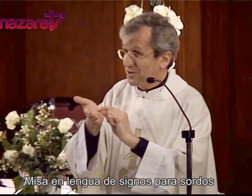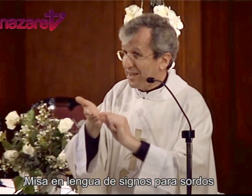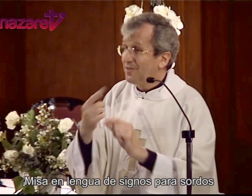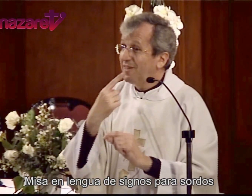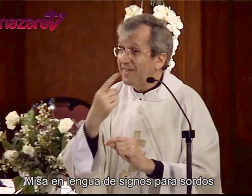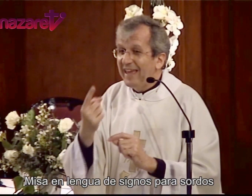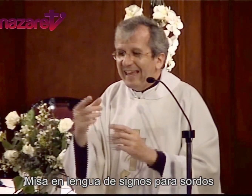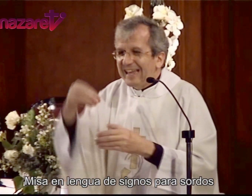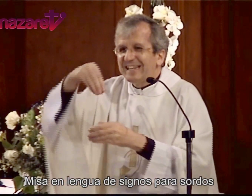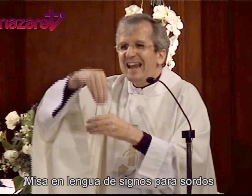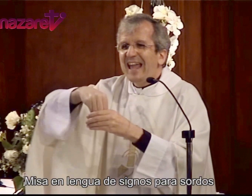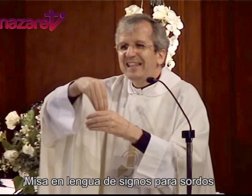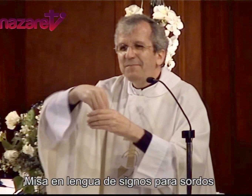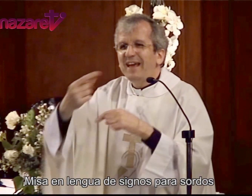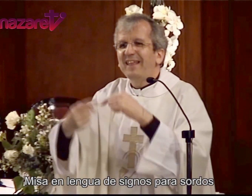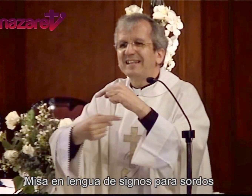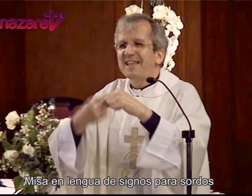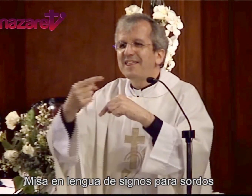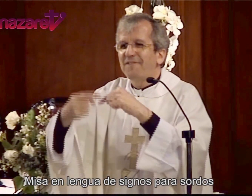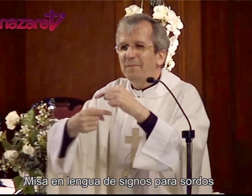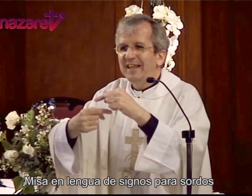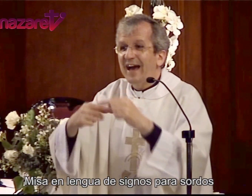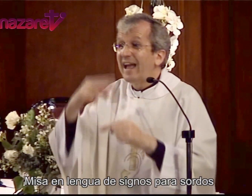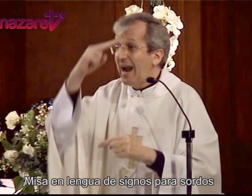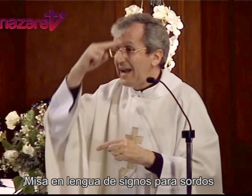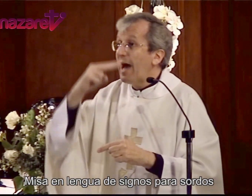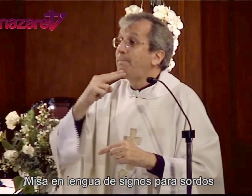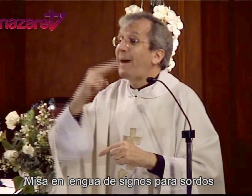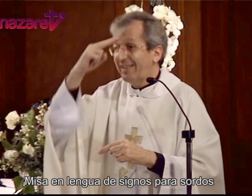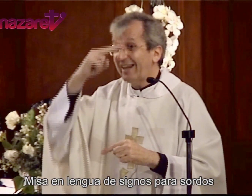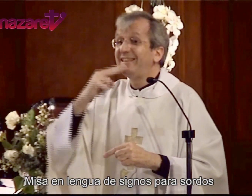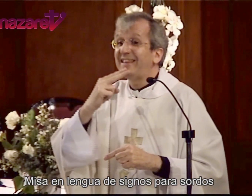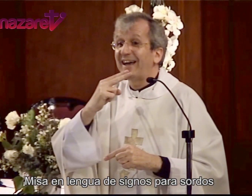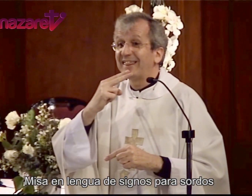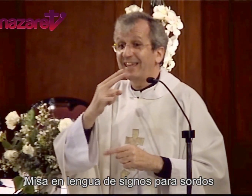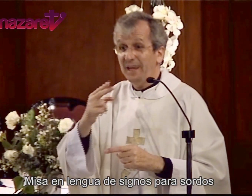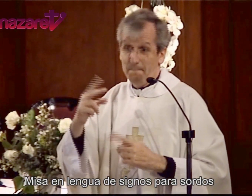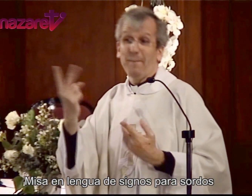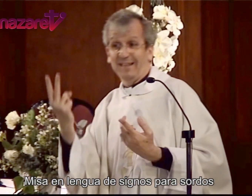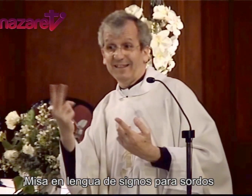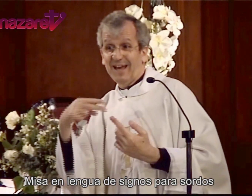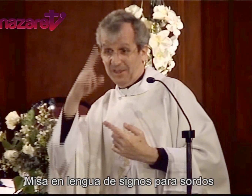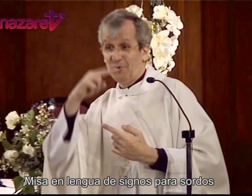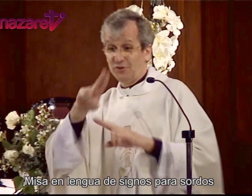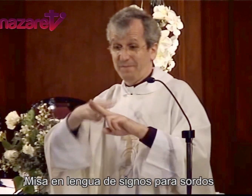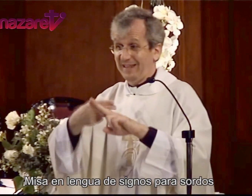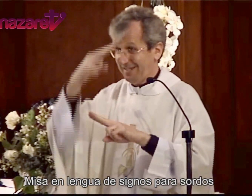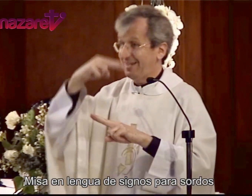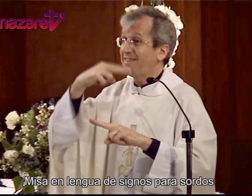exhortación Dice Es la intimidad De la esencia familiar La paternidad Paternidad Los padres Que se